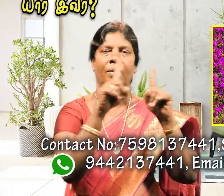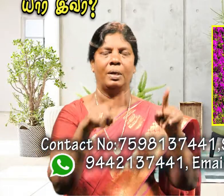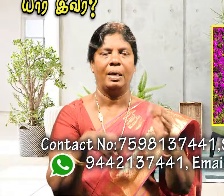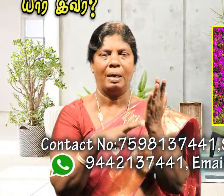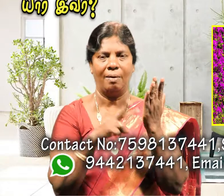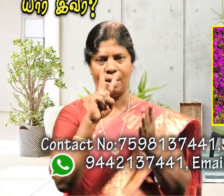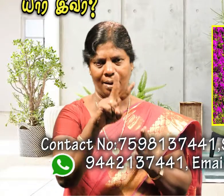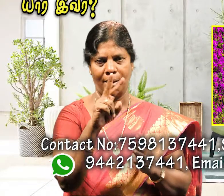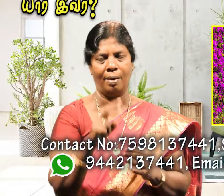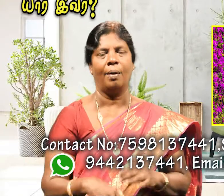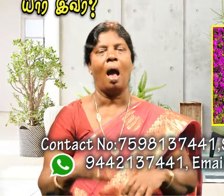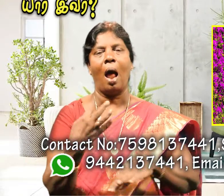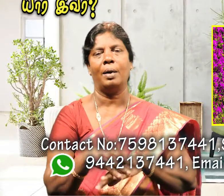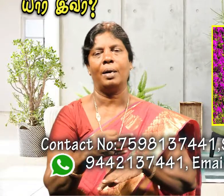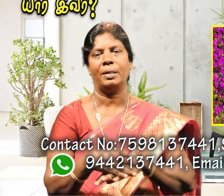திரையிலே காண்கிற இந்த